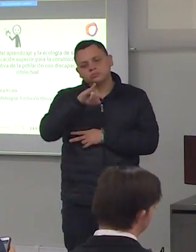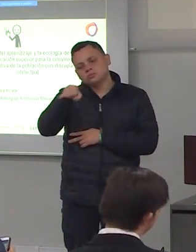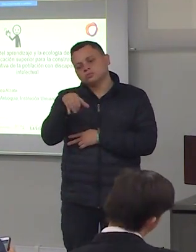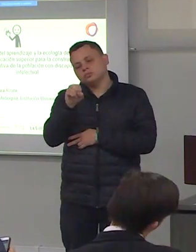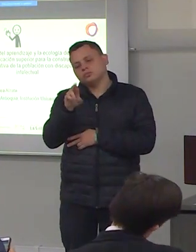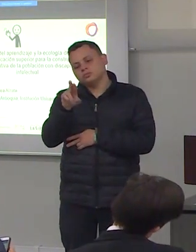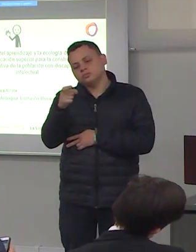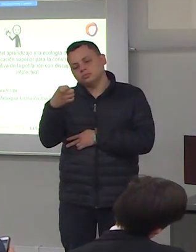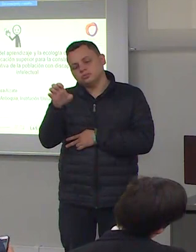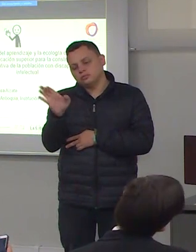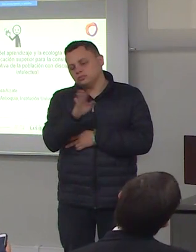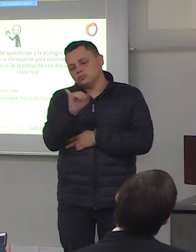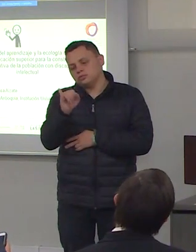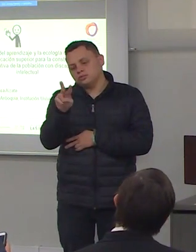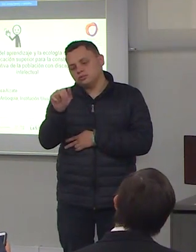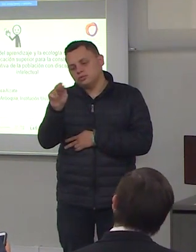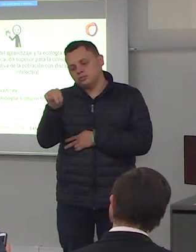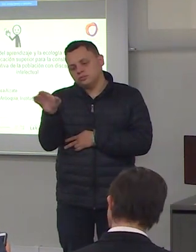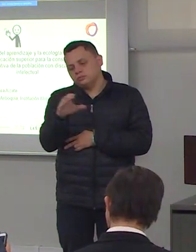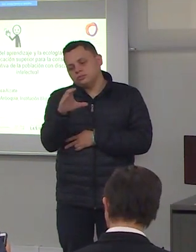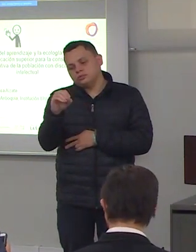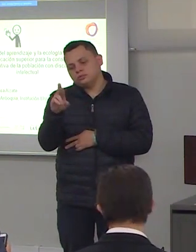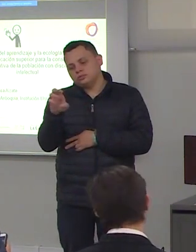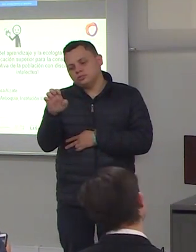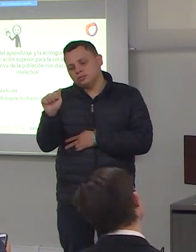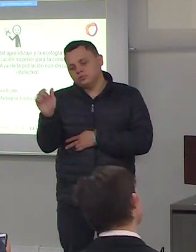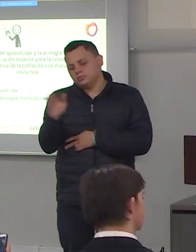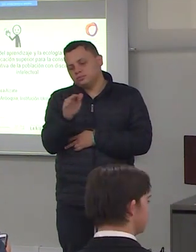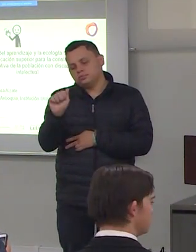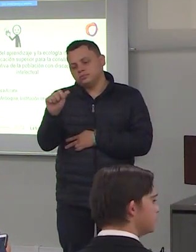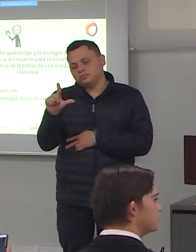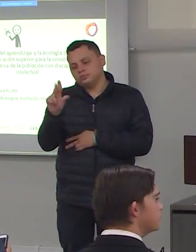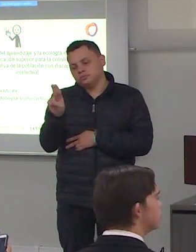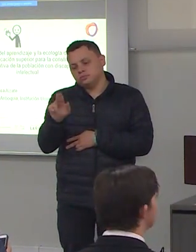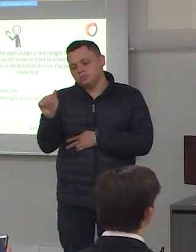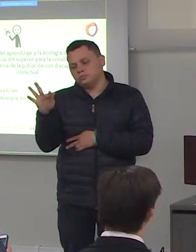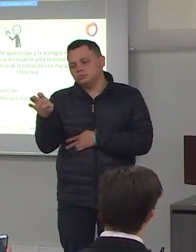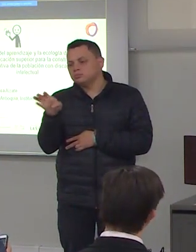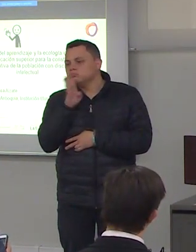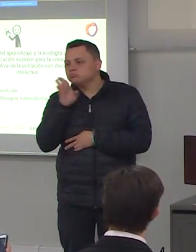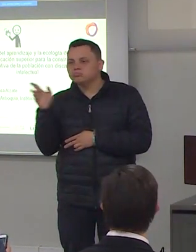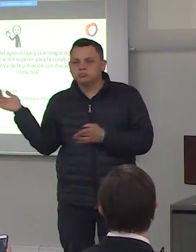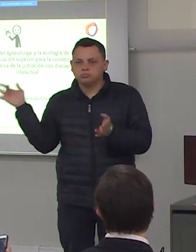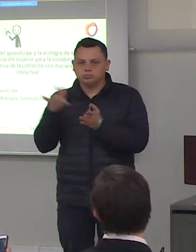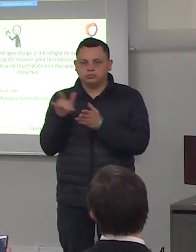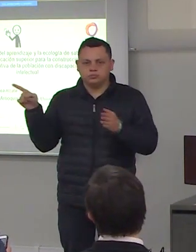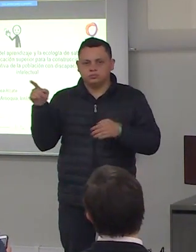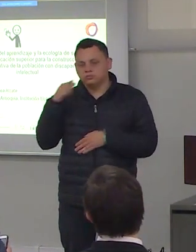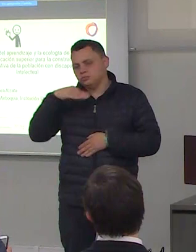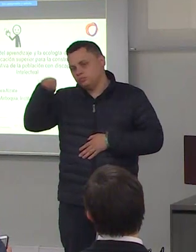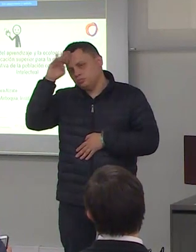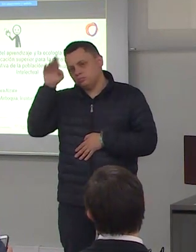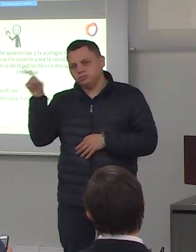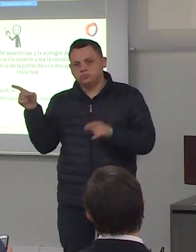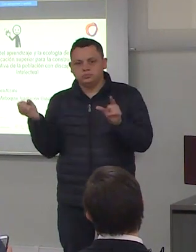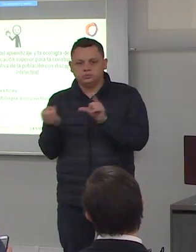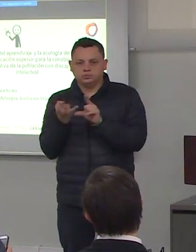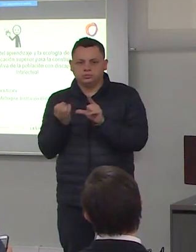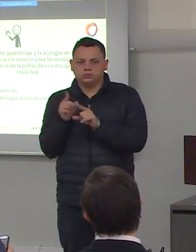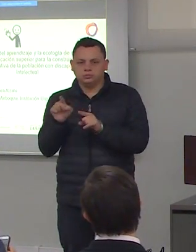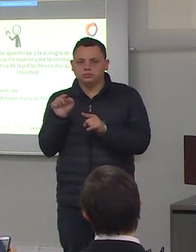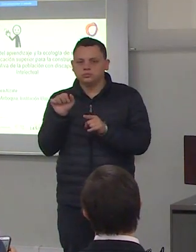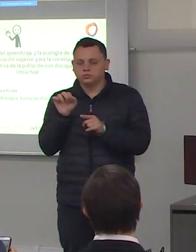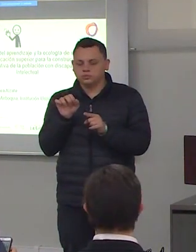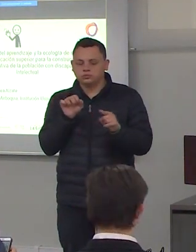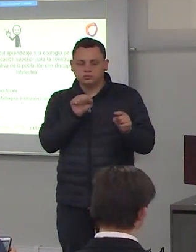Iván Correa Alzate, quien viene desde la ciudad de Medellín. Él es licenciado en psicología